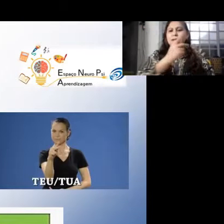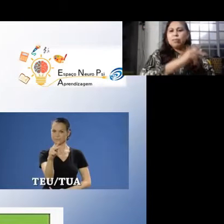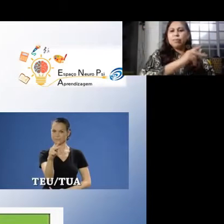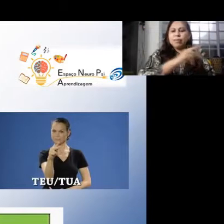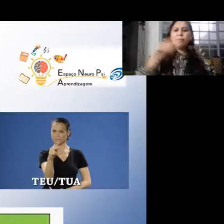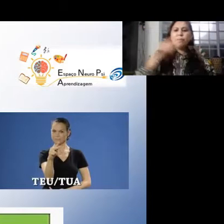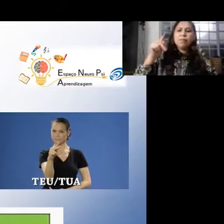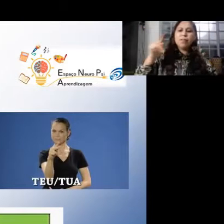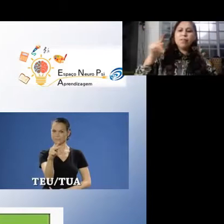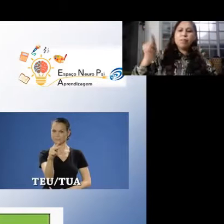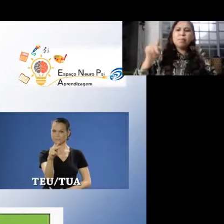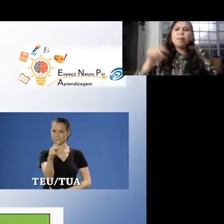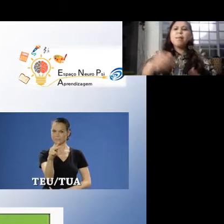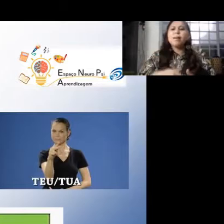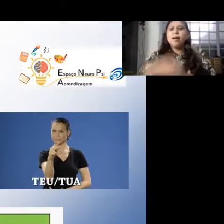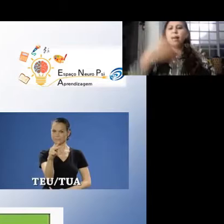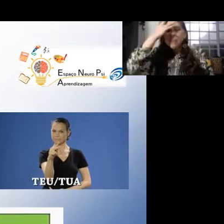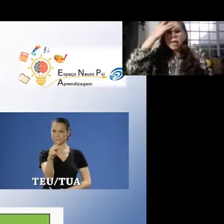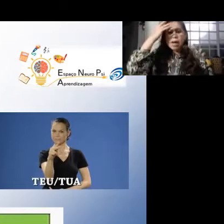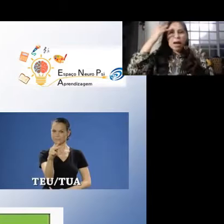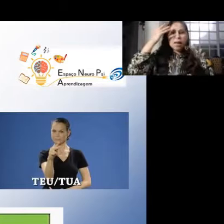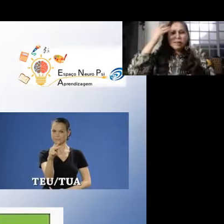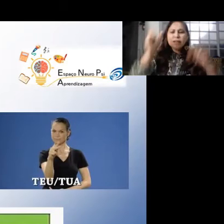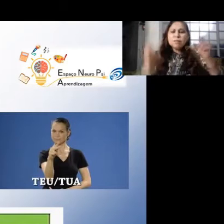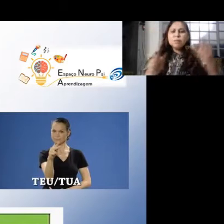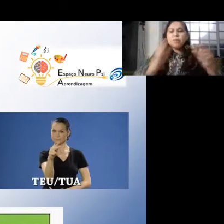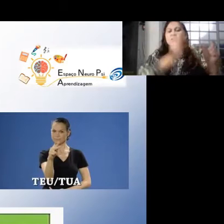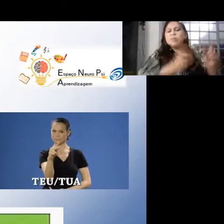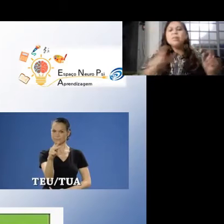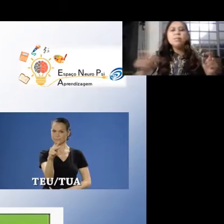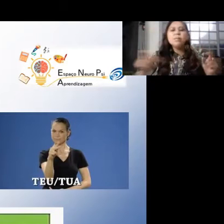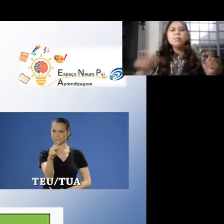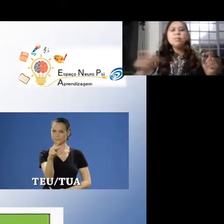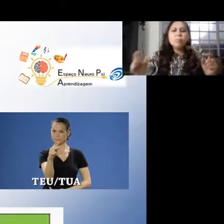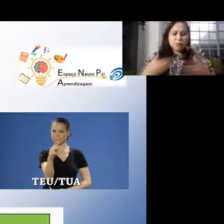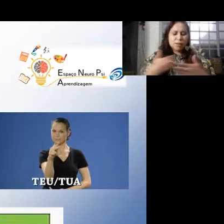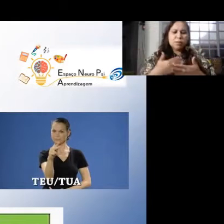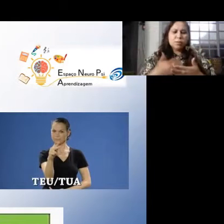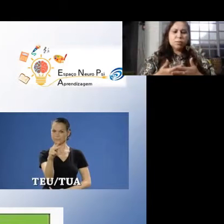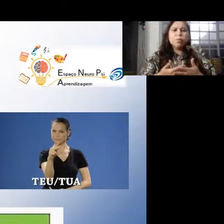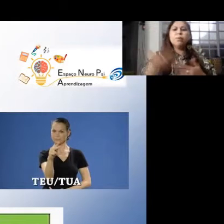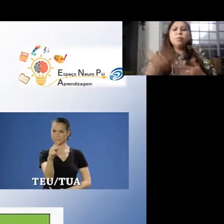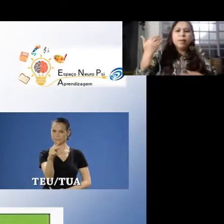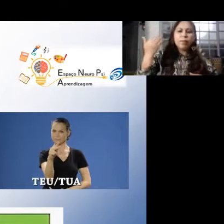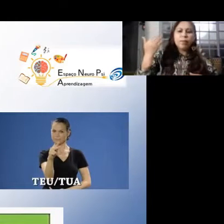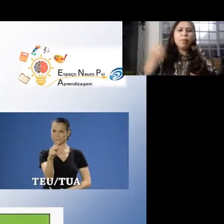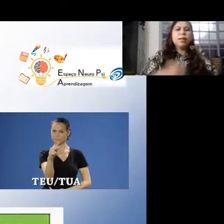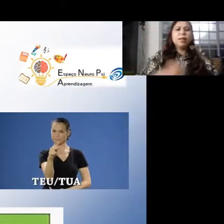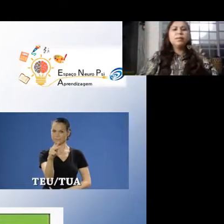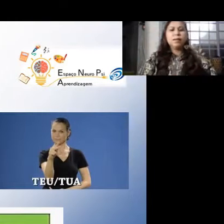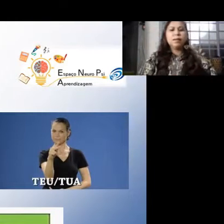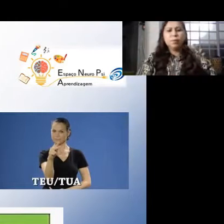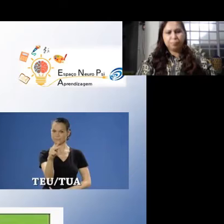direção, viu? Perfeitamente, para marcar aquelas pessoas do discurso que a gente estudou, né, na